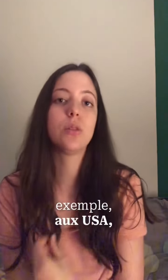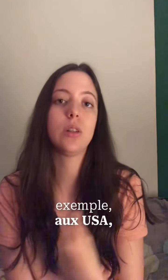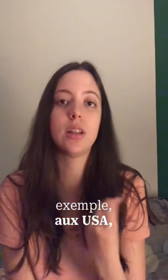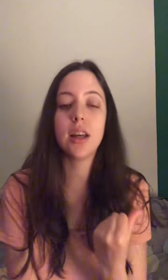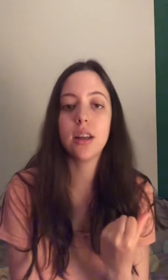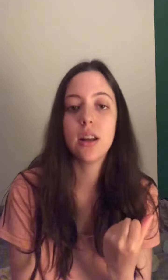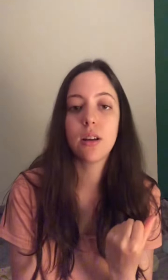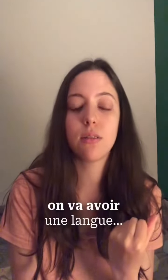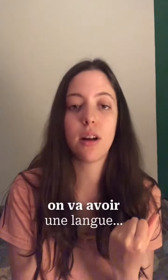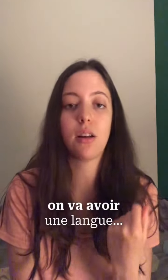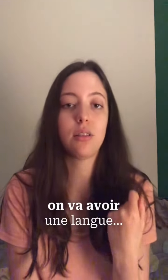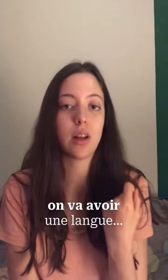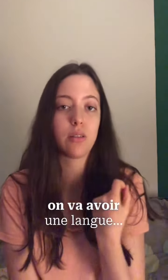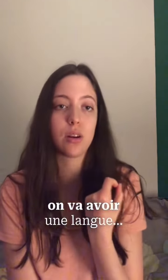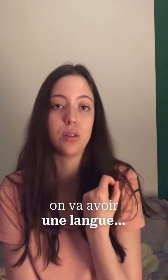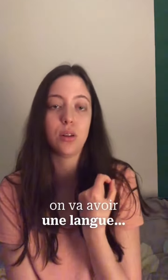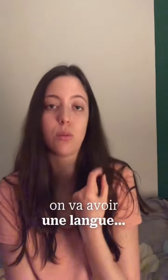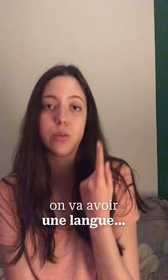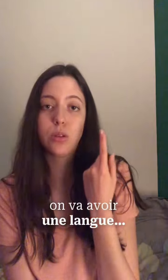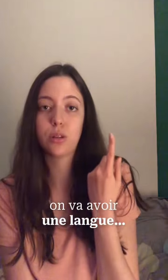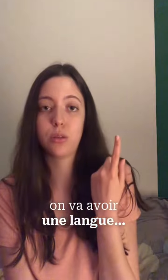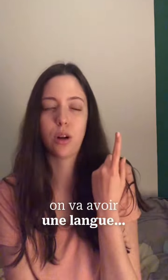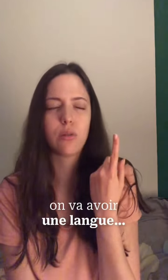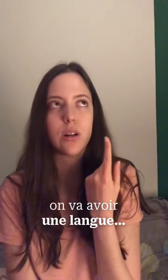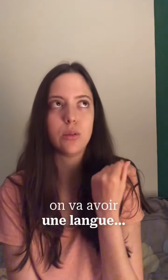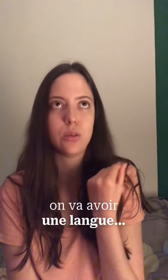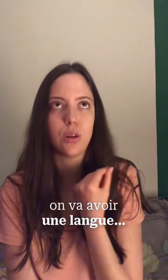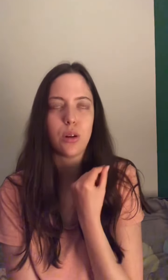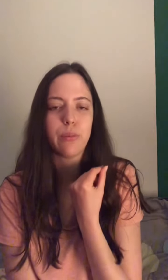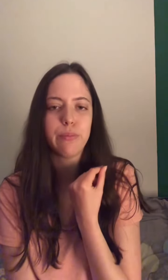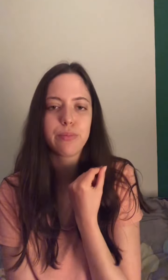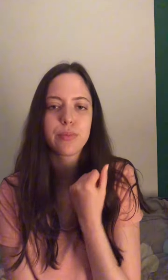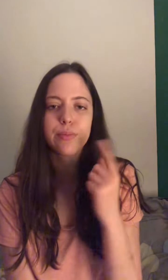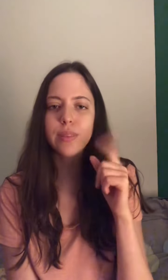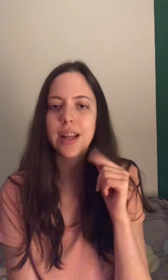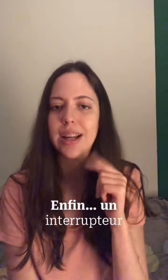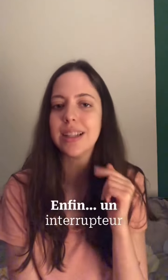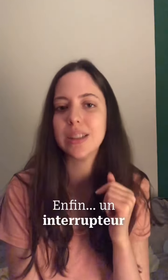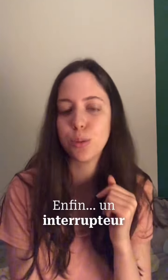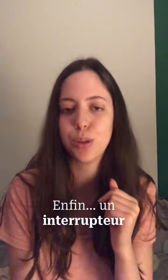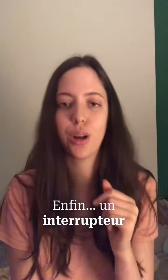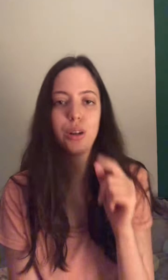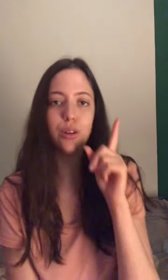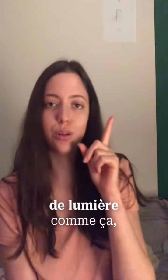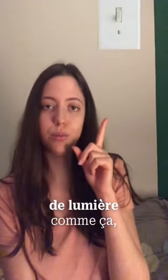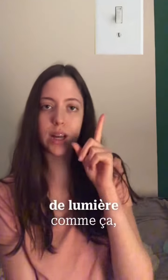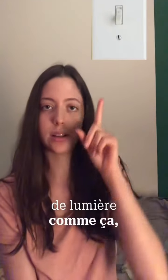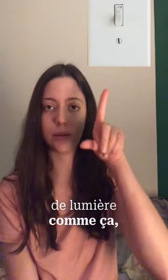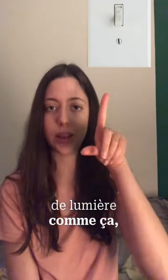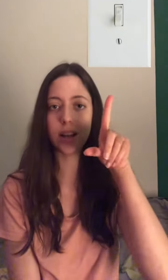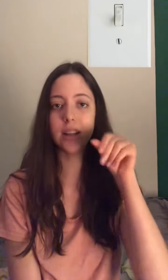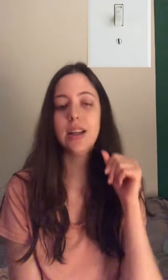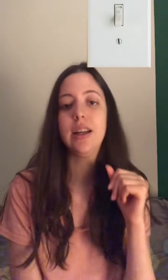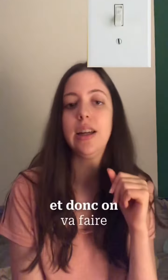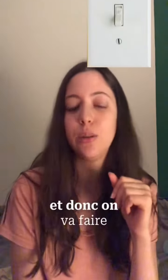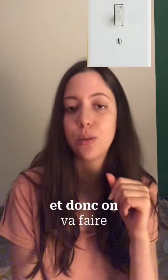USA, on va avoir une lampe, enfin un interrupteur de lumière comme ça, et donc on va